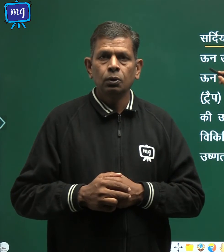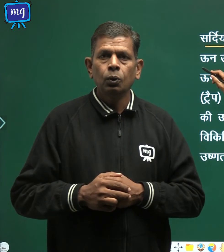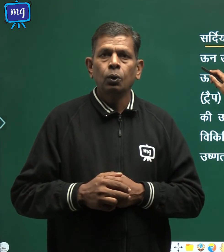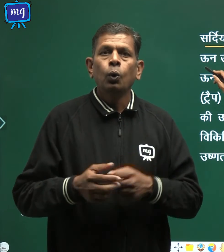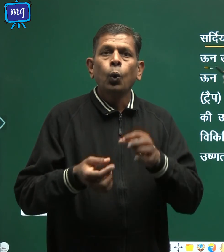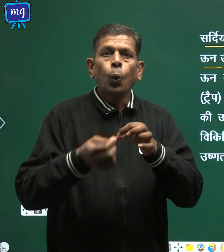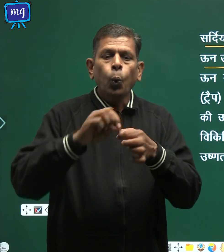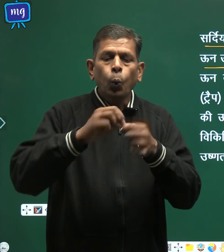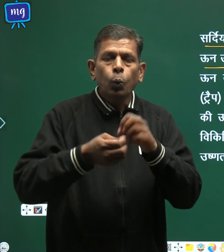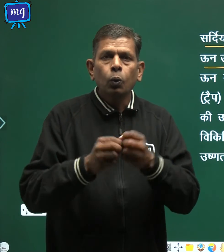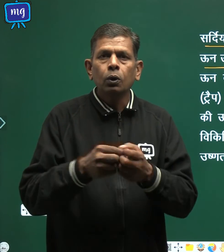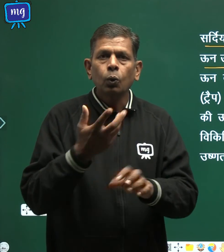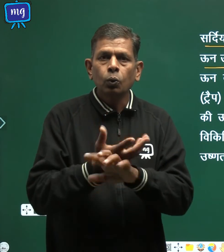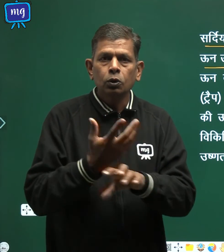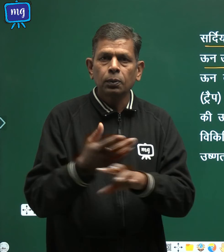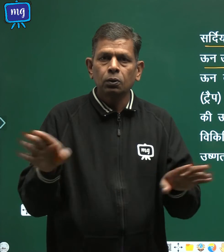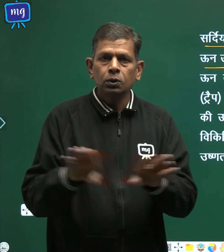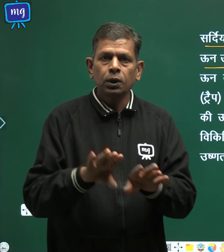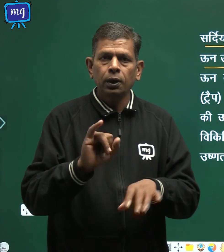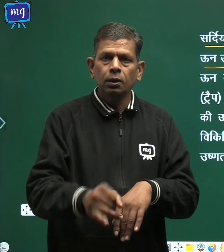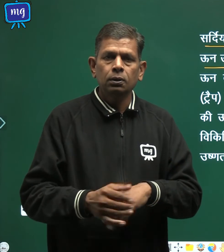ऊन ऊष्मारोधी है।